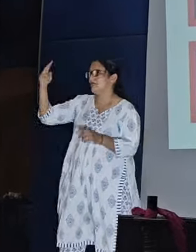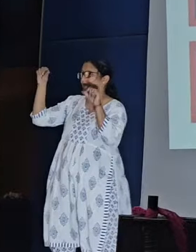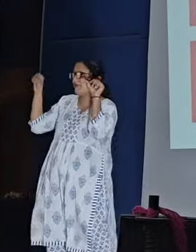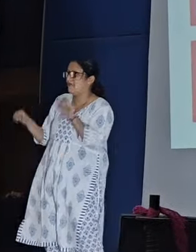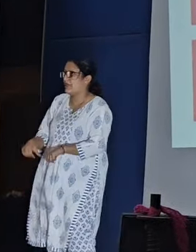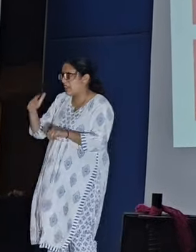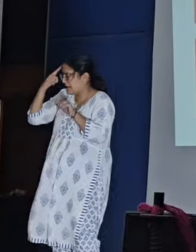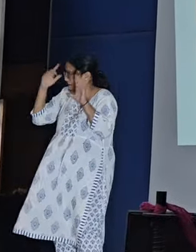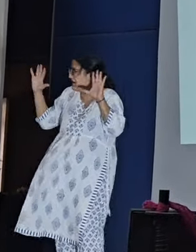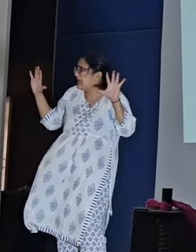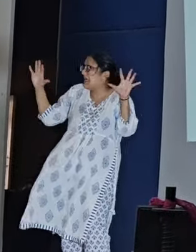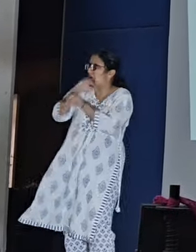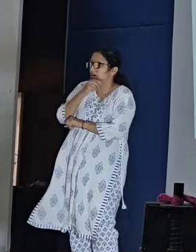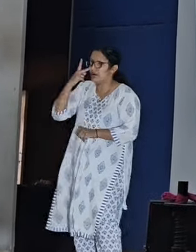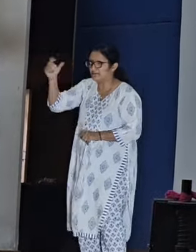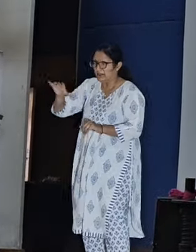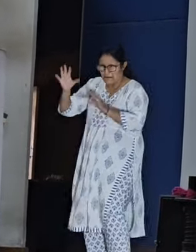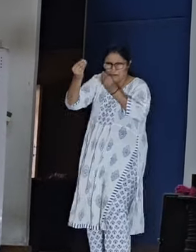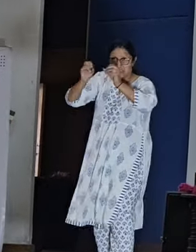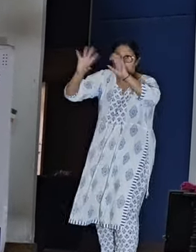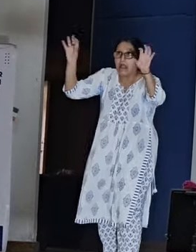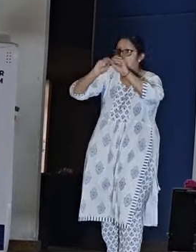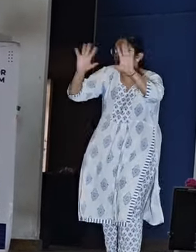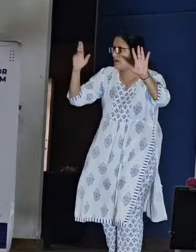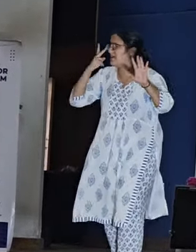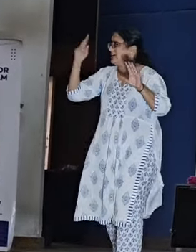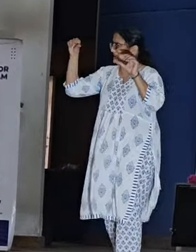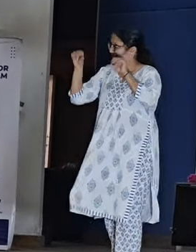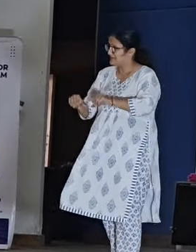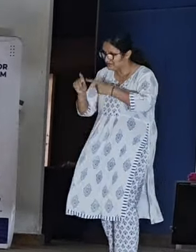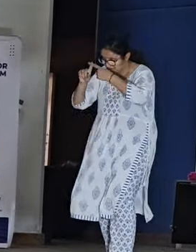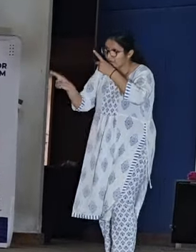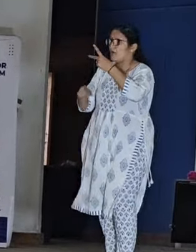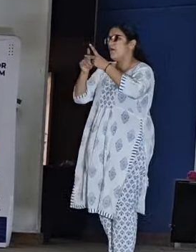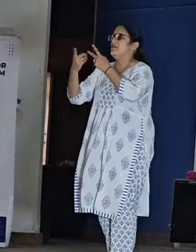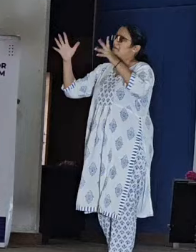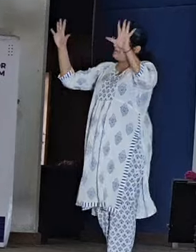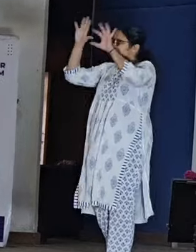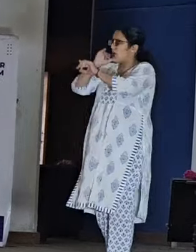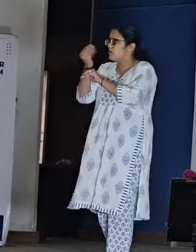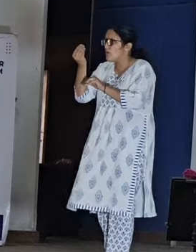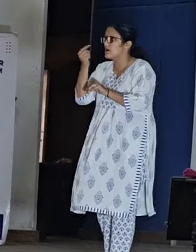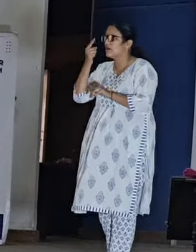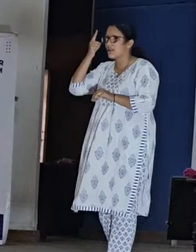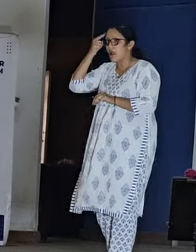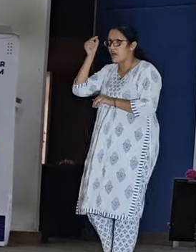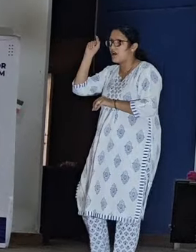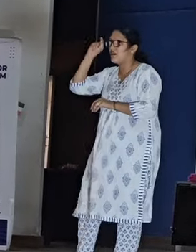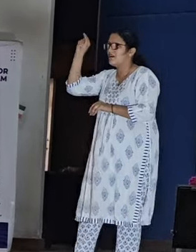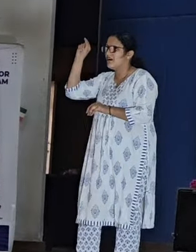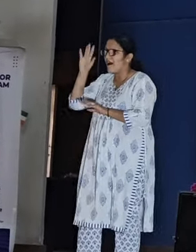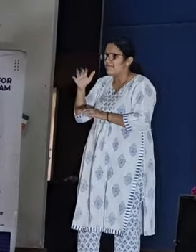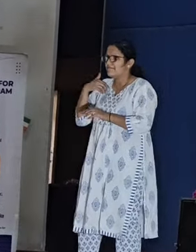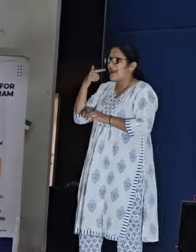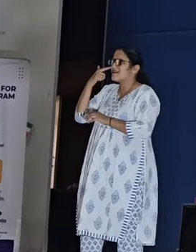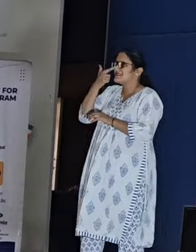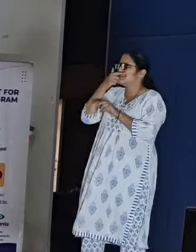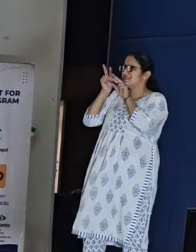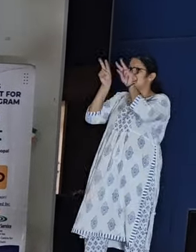है। अब साथ ही साथ साइड में देखा जाए तो जिनको अशर होता है उनकी ये जो तीन पिक्चर्स है उनका एक सर्कल में प्रॉपर उनका